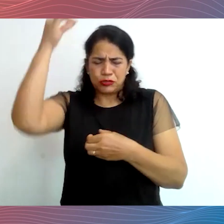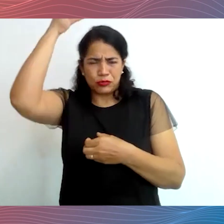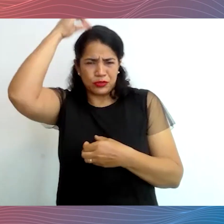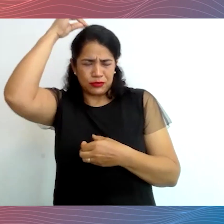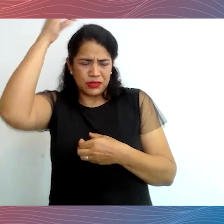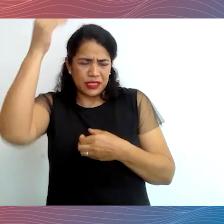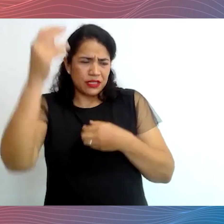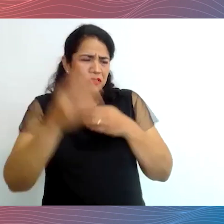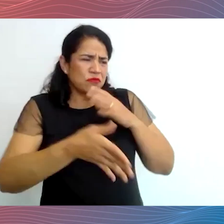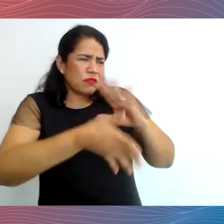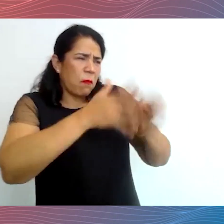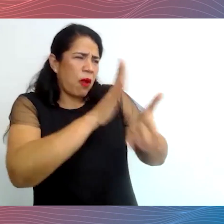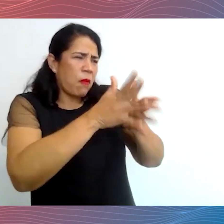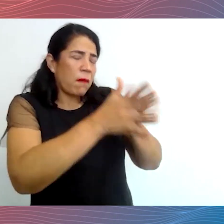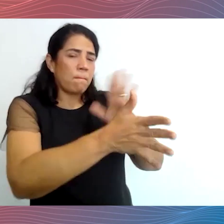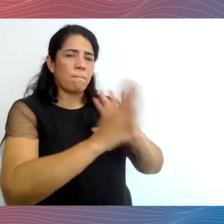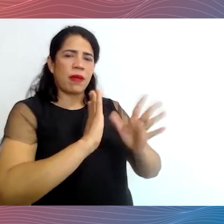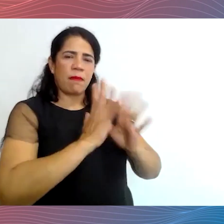o caldeirão.